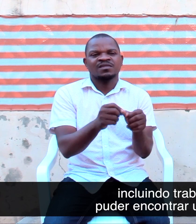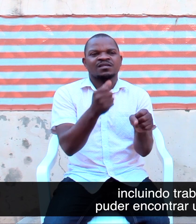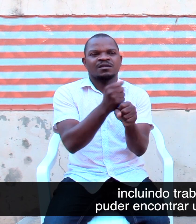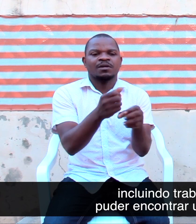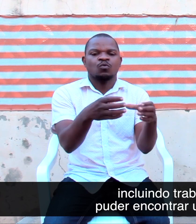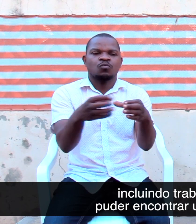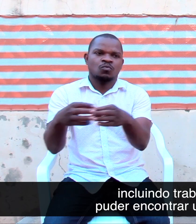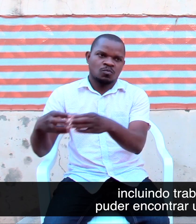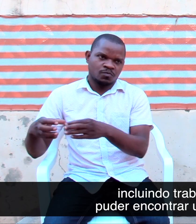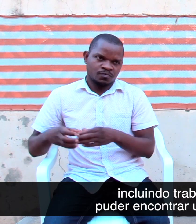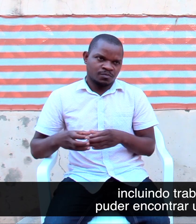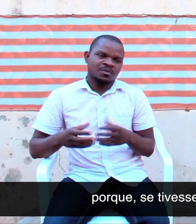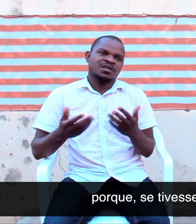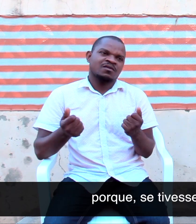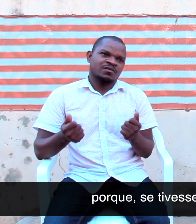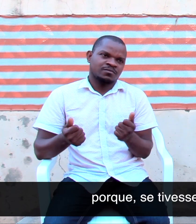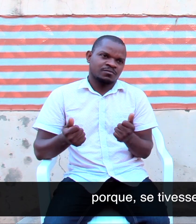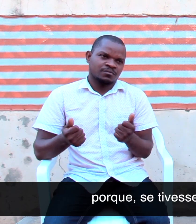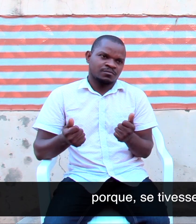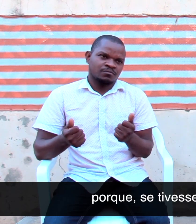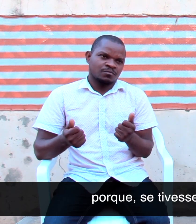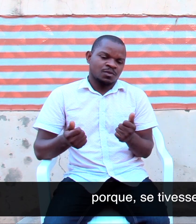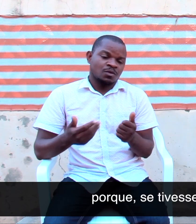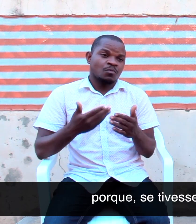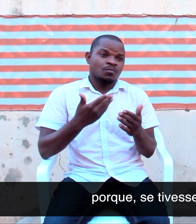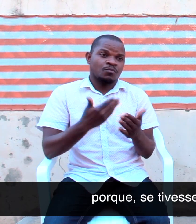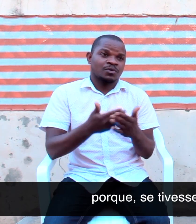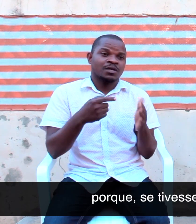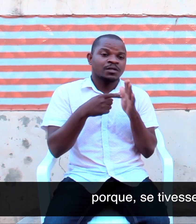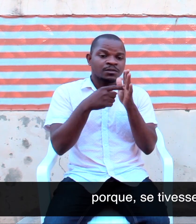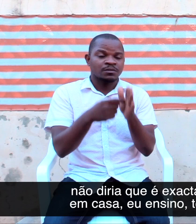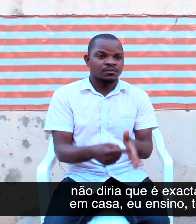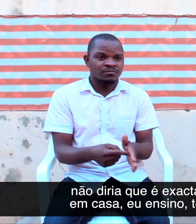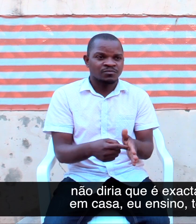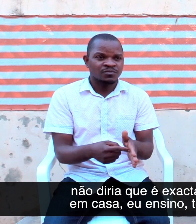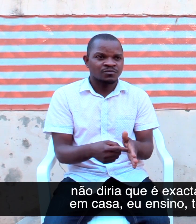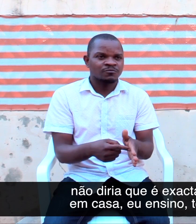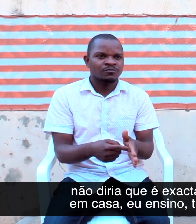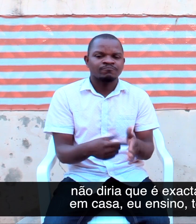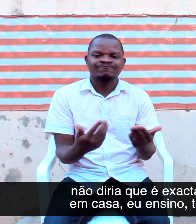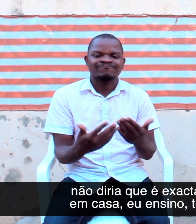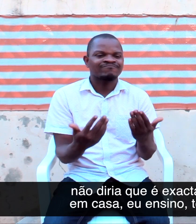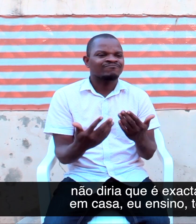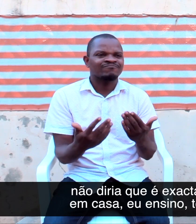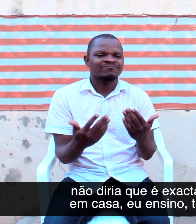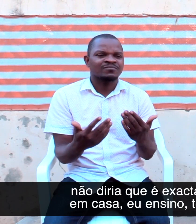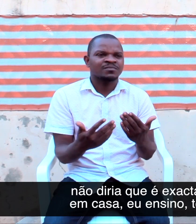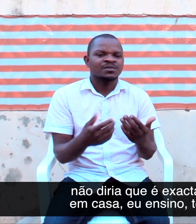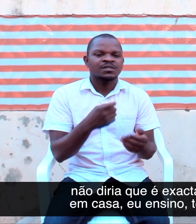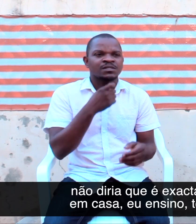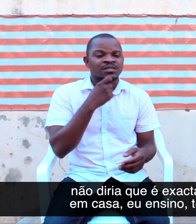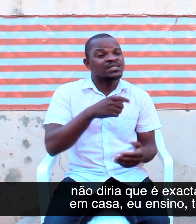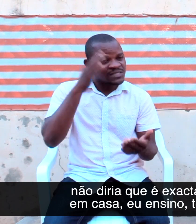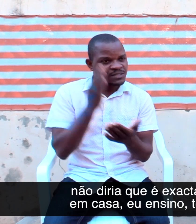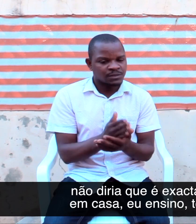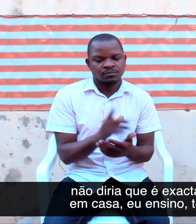encontrar um meio de transmissão, porque se tivesse que me abdicar por completo, não diria que é exatamente isso,